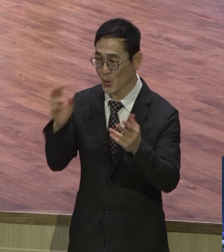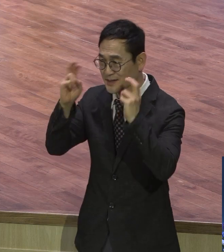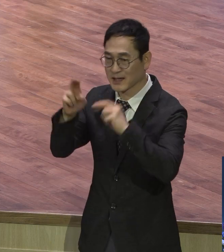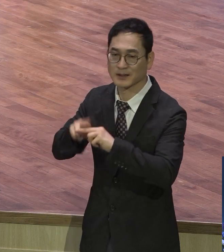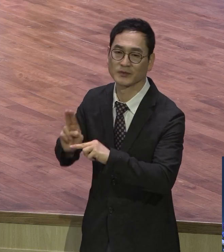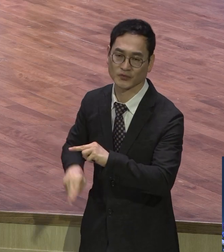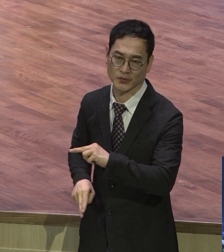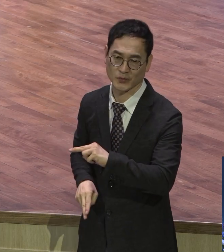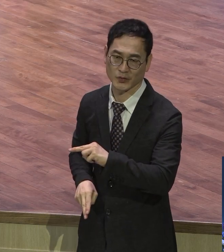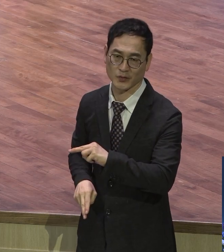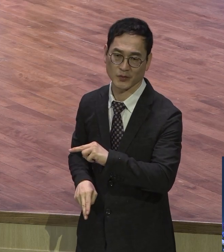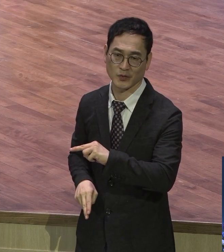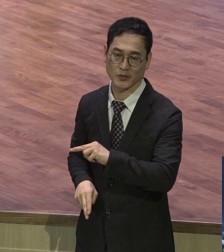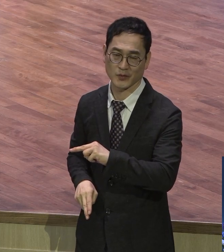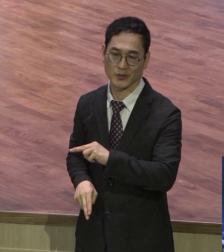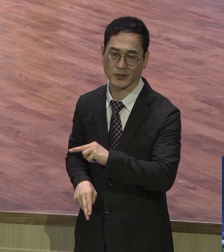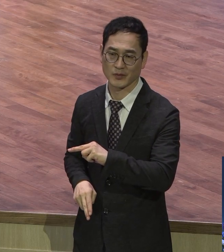그만두고